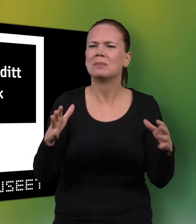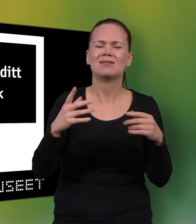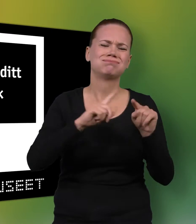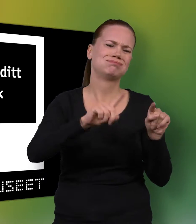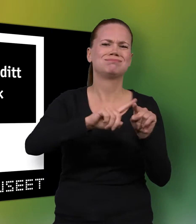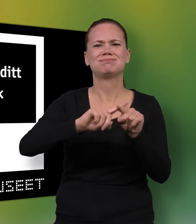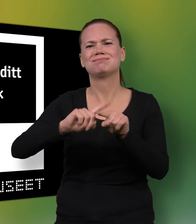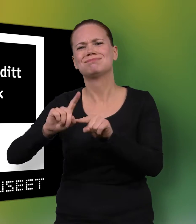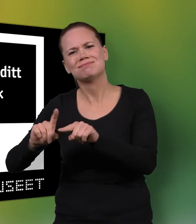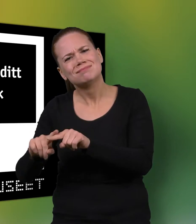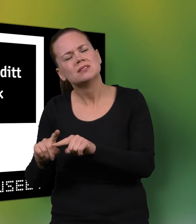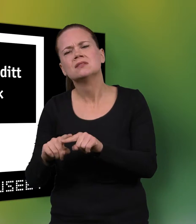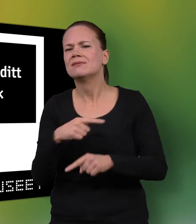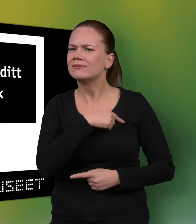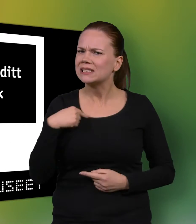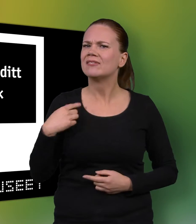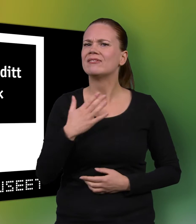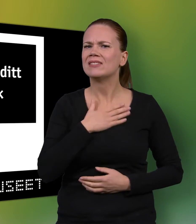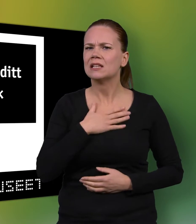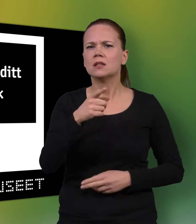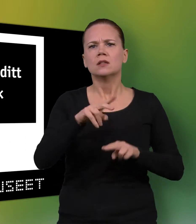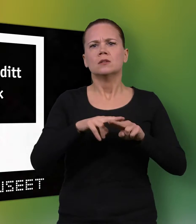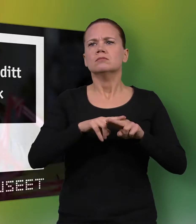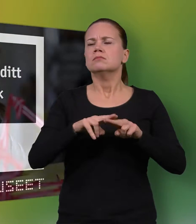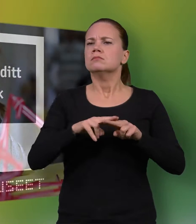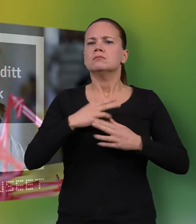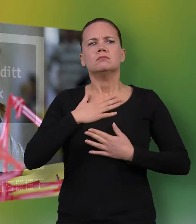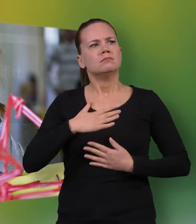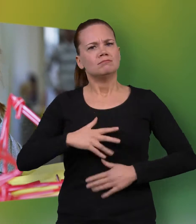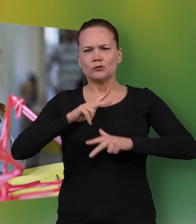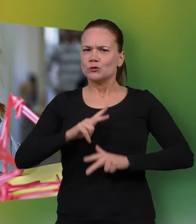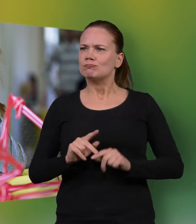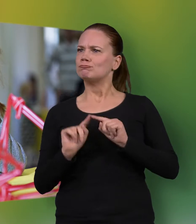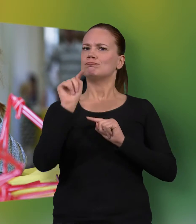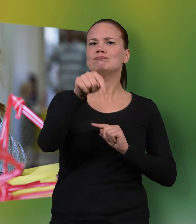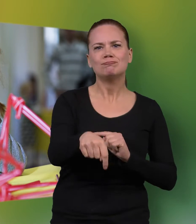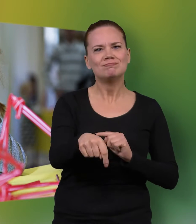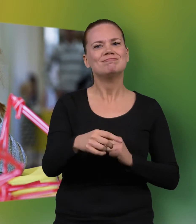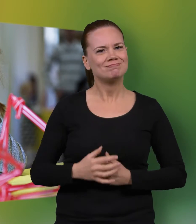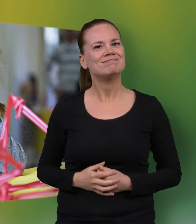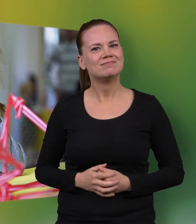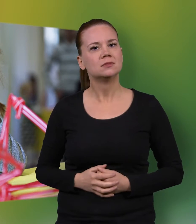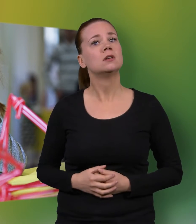lutningar och annan info som kan vara viktig för dig när du kommer hit. Vi vill att du ska känna dig trygg när du kommer till oss